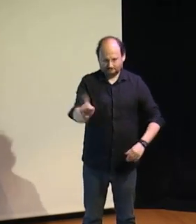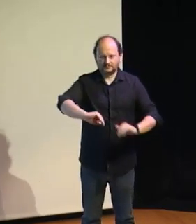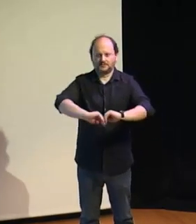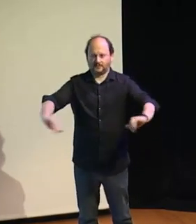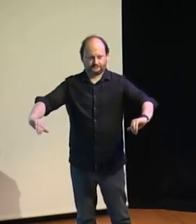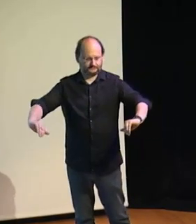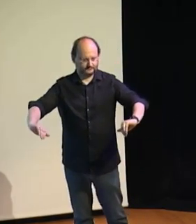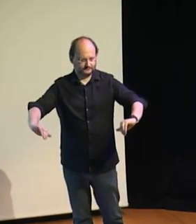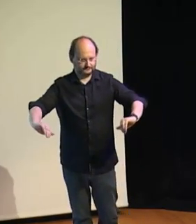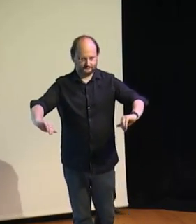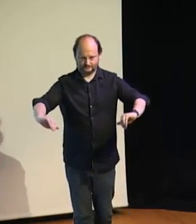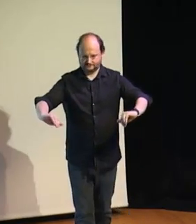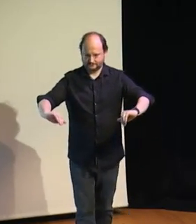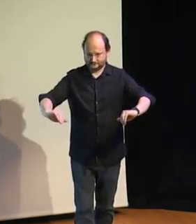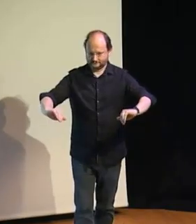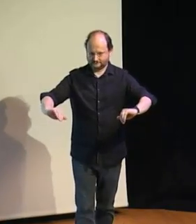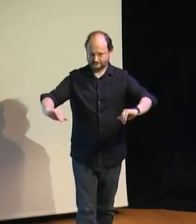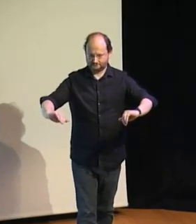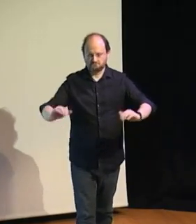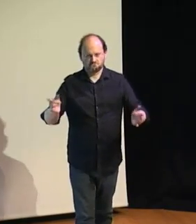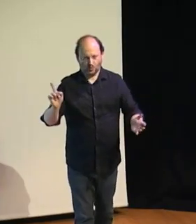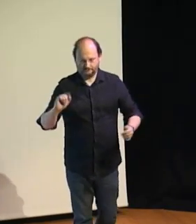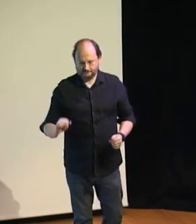La dactylologie ne fait pas partie des signes.